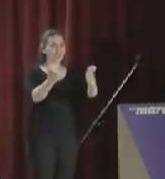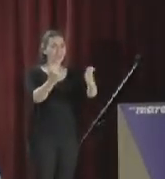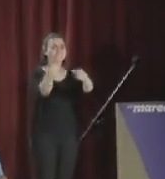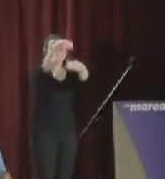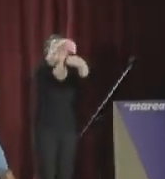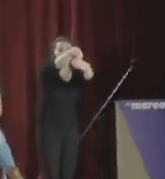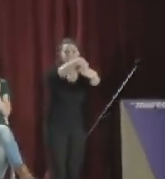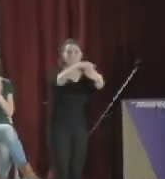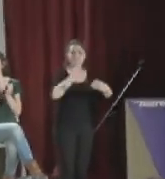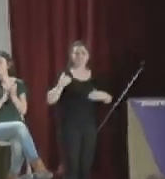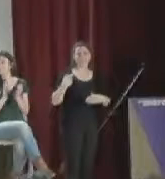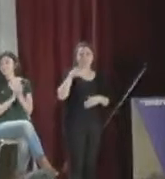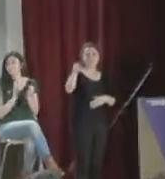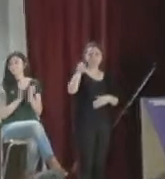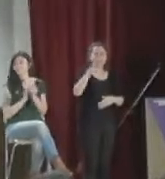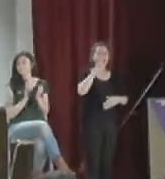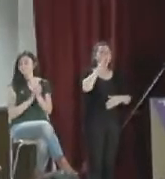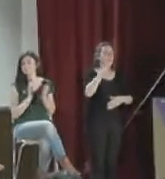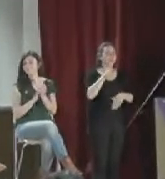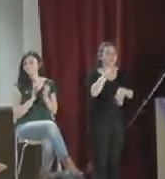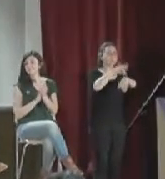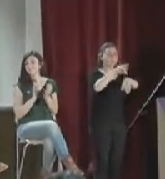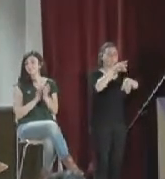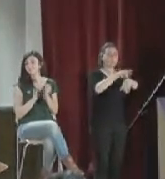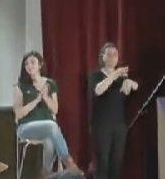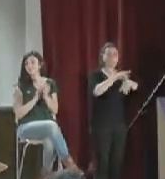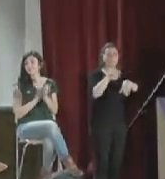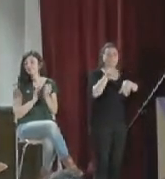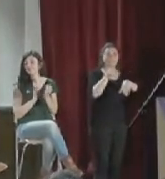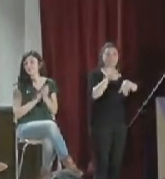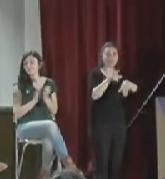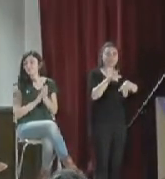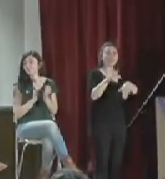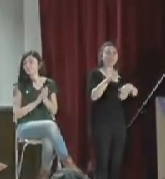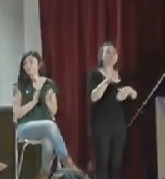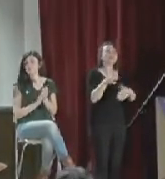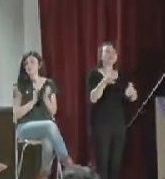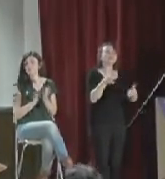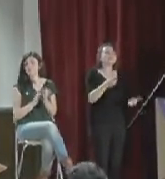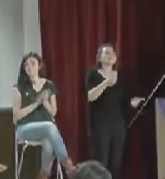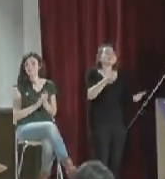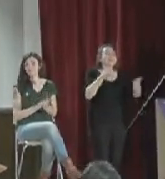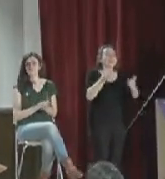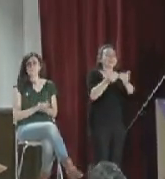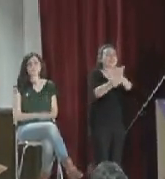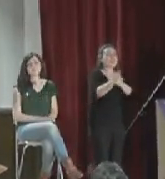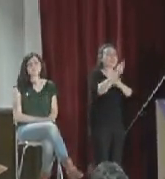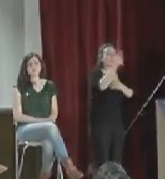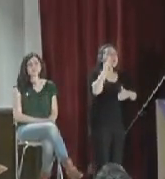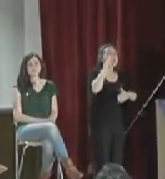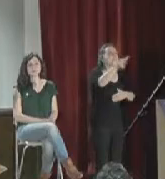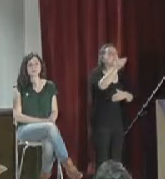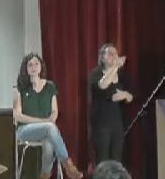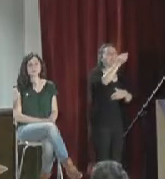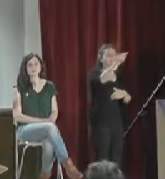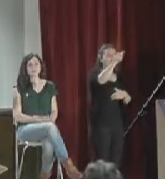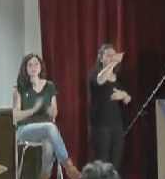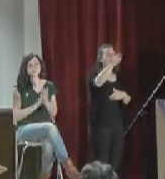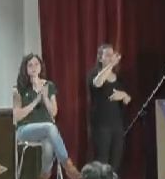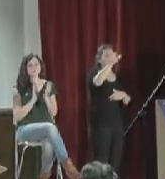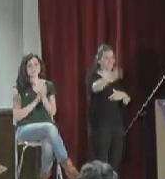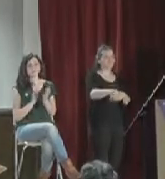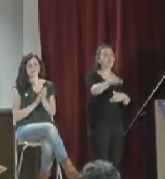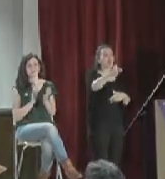experiencia na sanidade pública e de calidade. Me encantaría ver a Modesto Renda, que anda por aí, que está en Vilalba, un concello